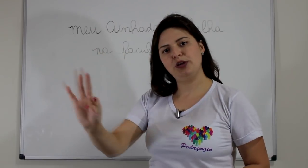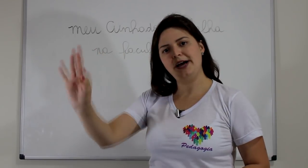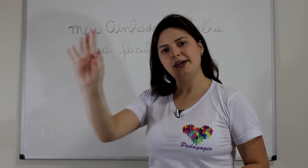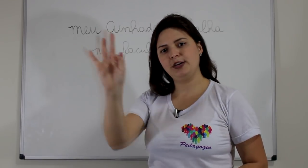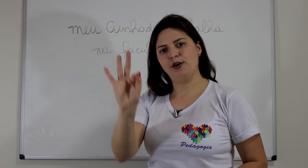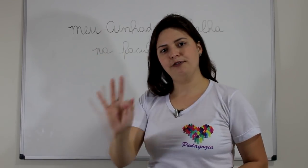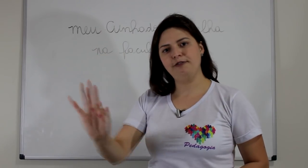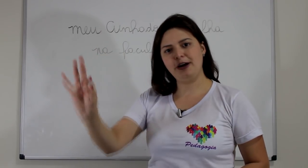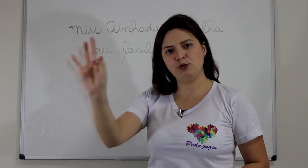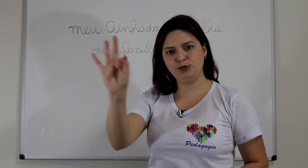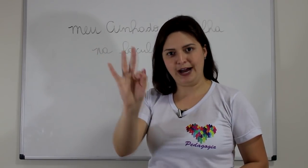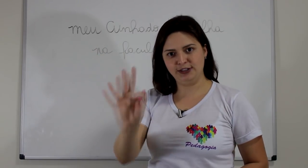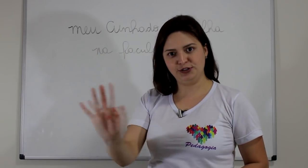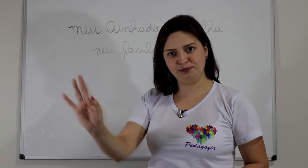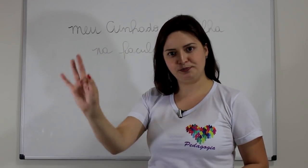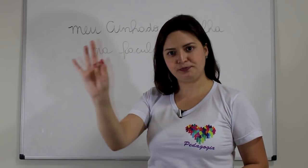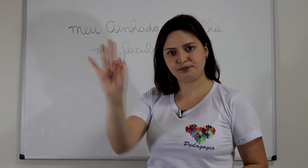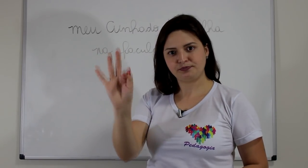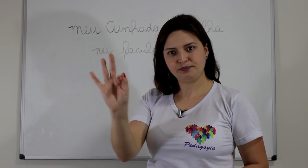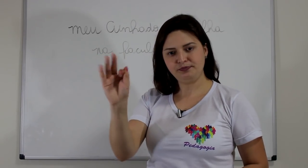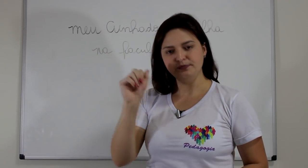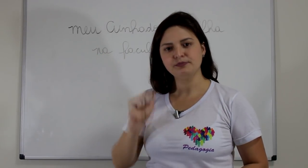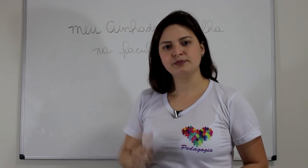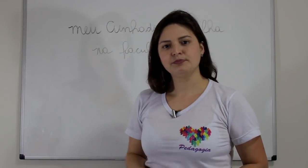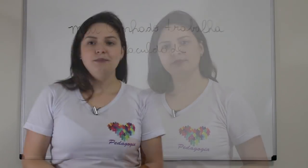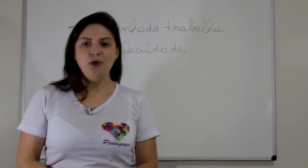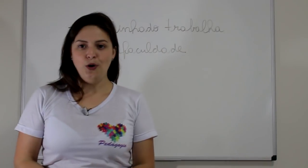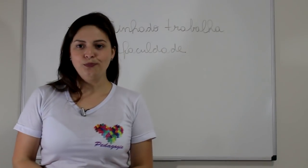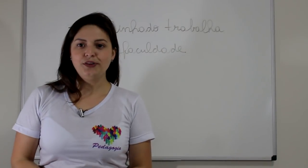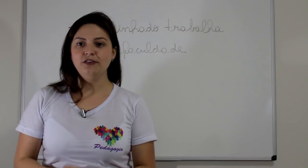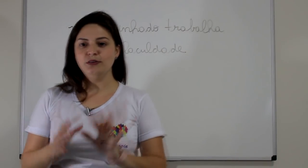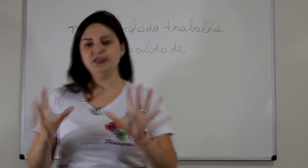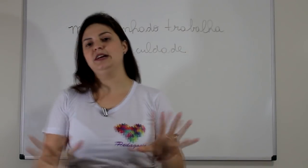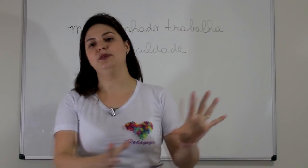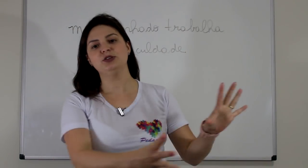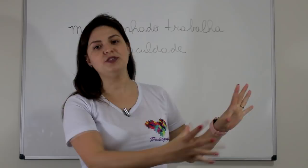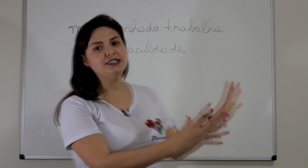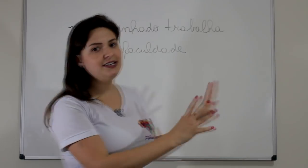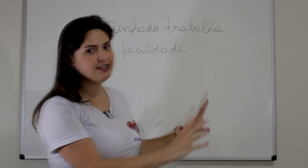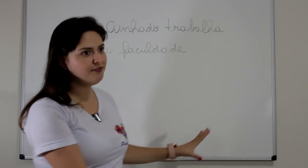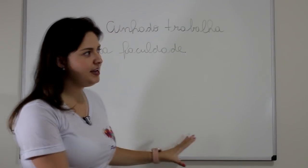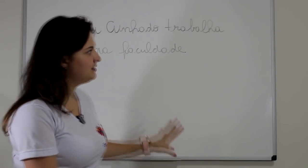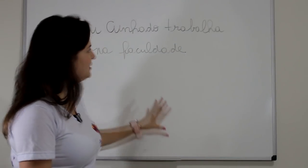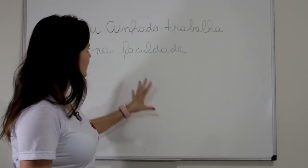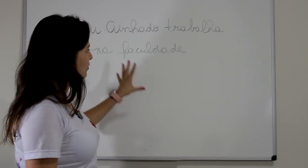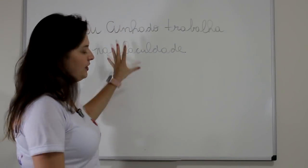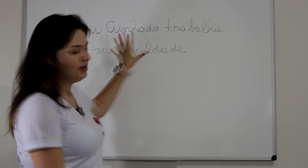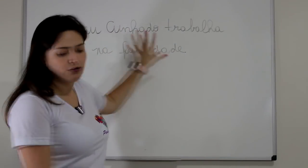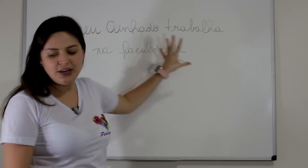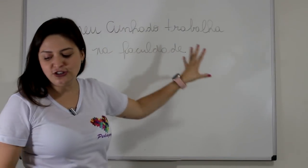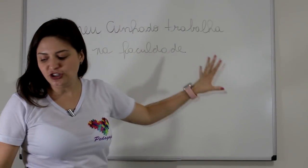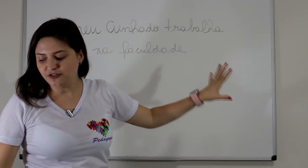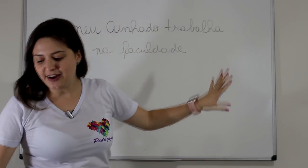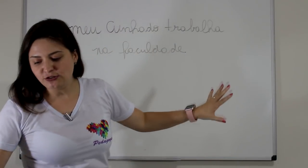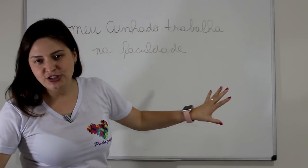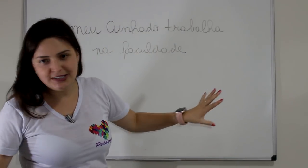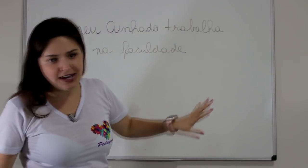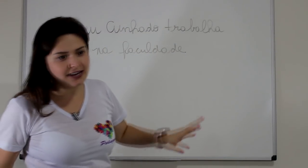circular aqui, ó, faculdade. Bom, então vamos lá, vamos fazer essa frase aqui agora. O que a gente vai utilizar